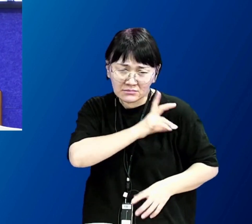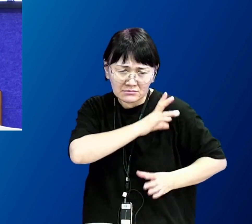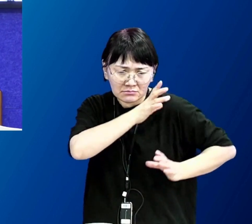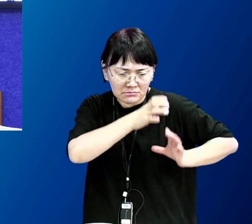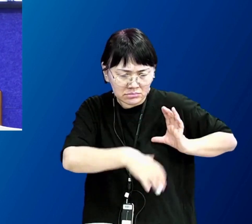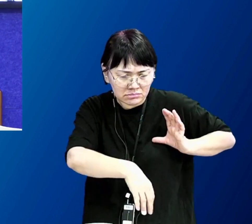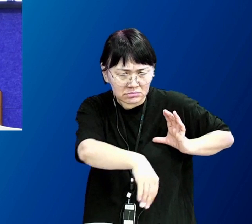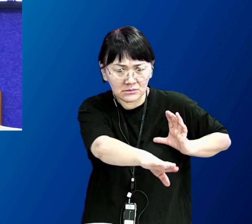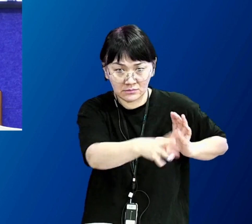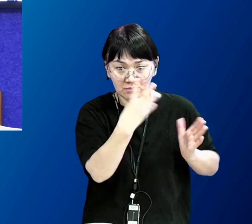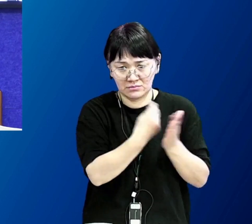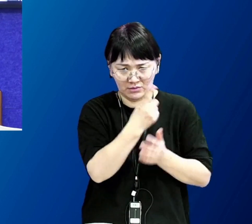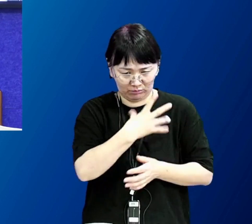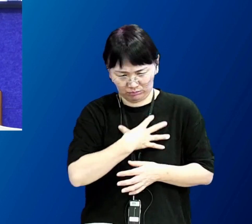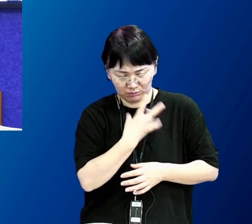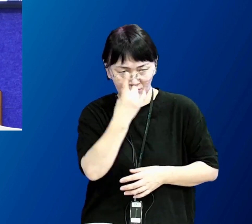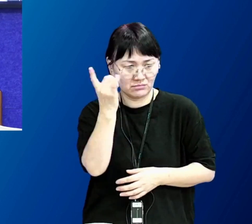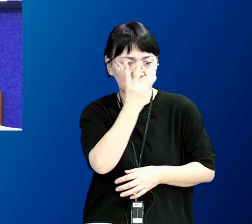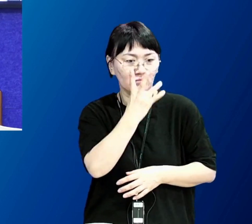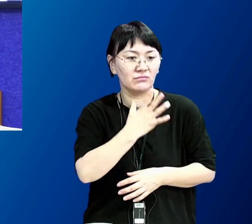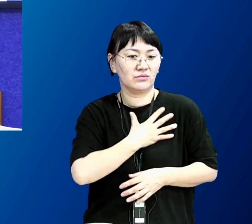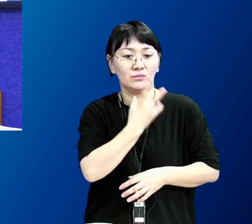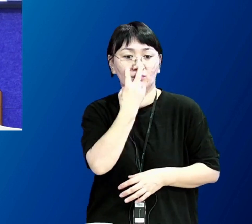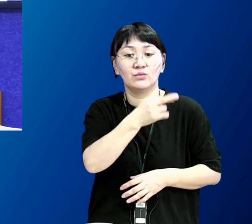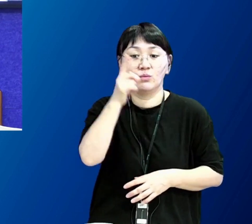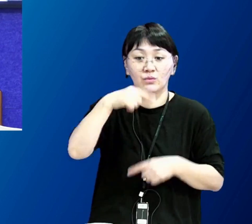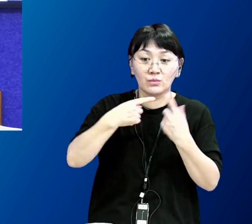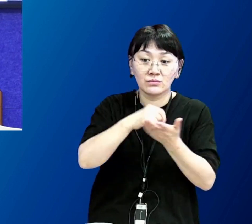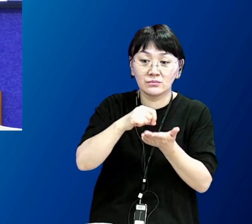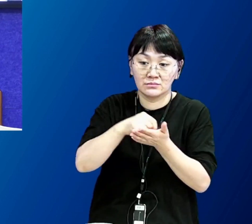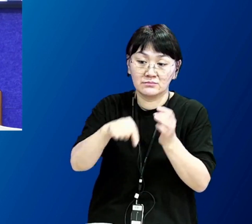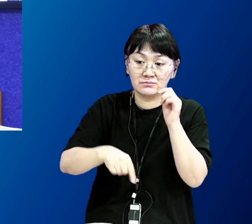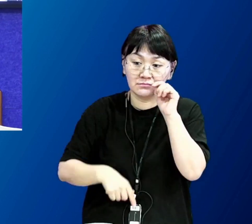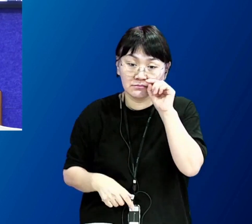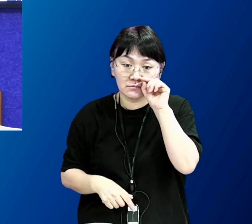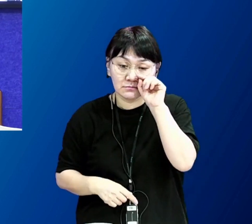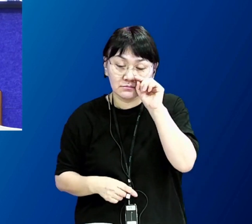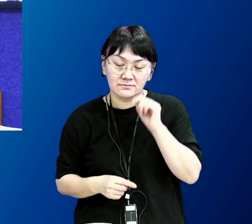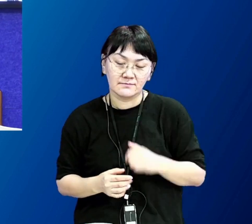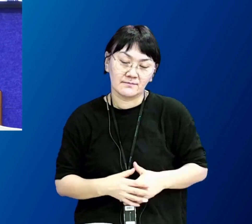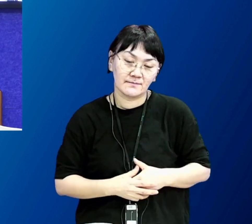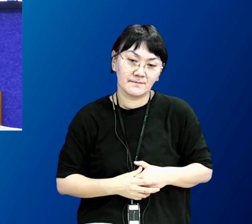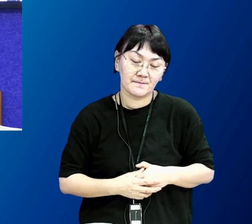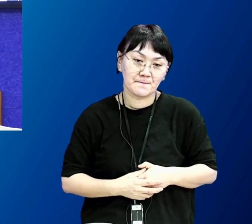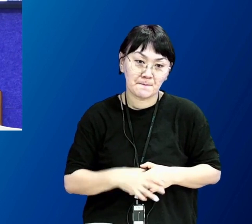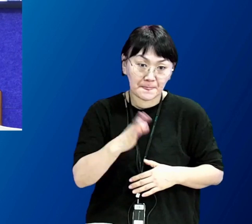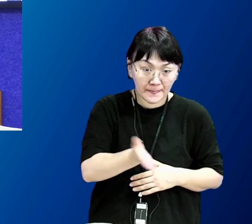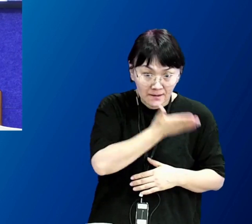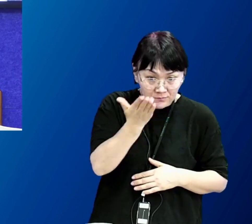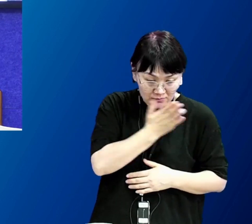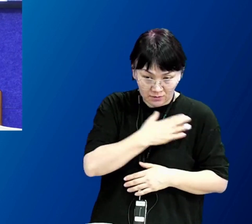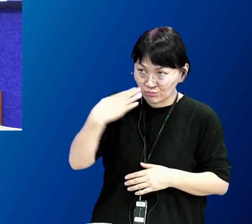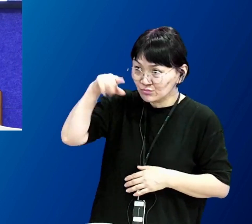би үтгэн яддаг аа гэж Библиэлд хэлсэн байгаа ч тийм. Бид хүн эзний өмнө байж тээ.